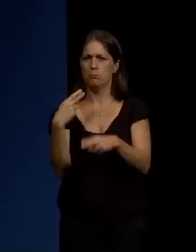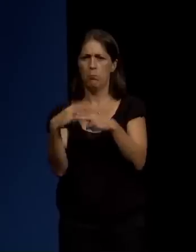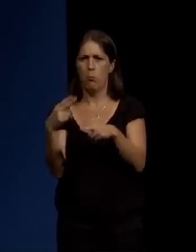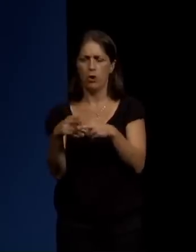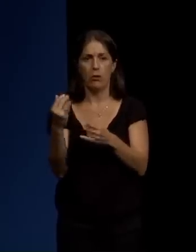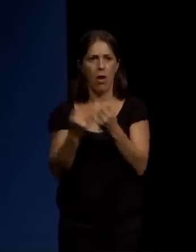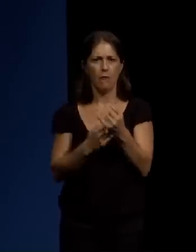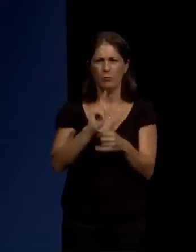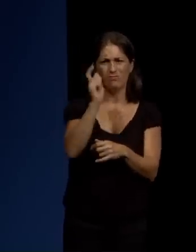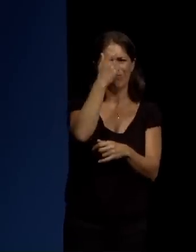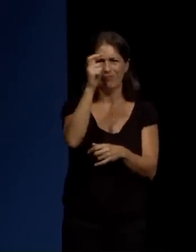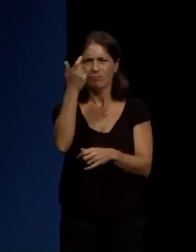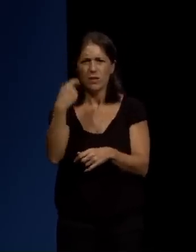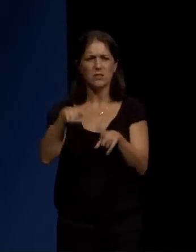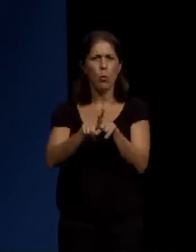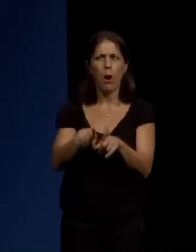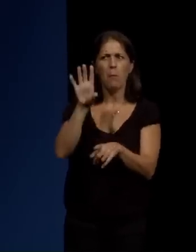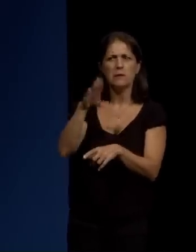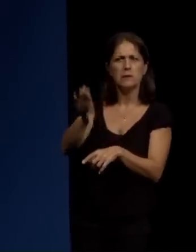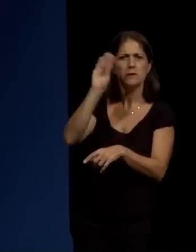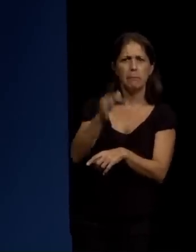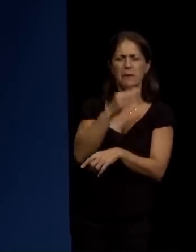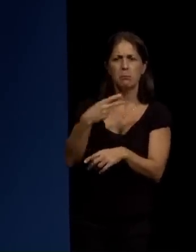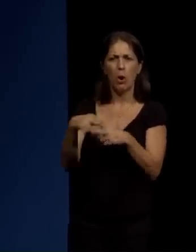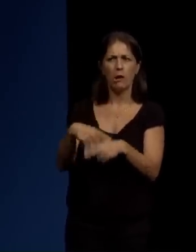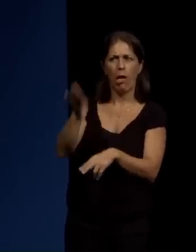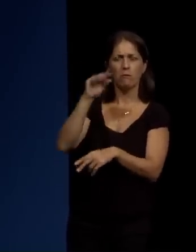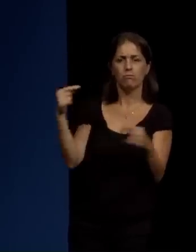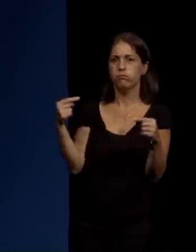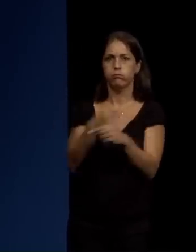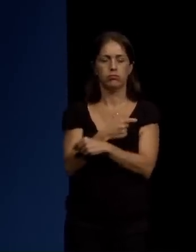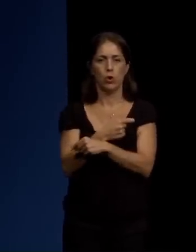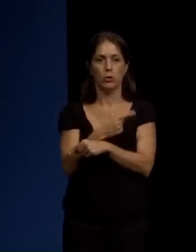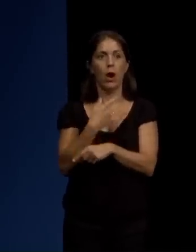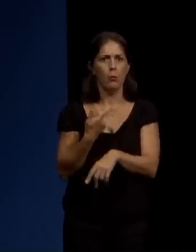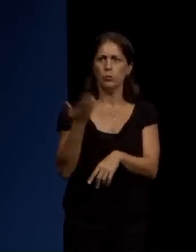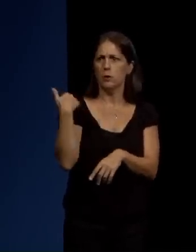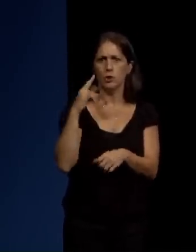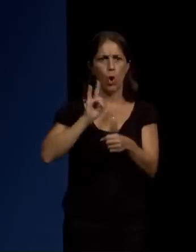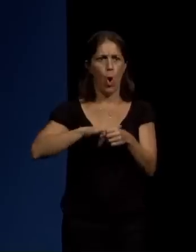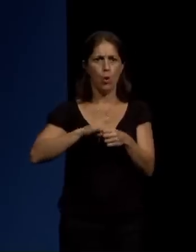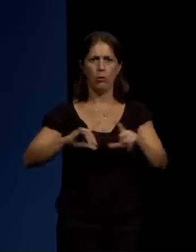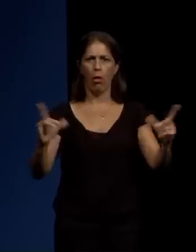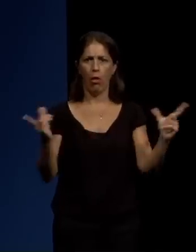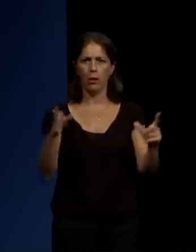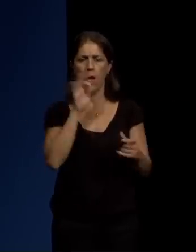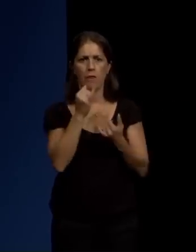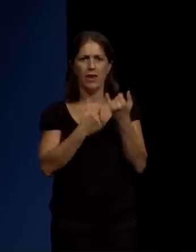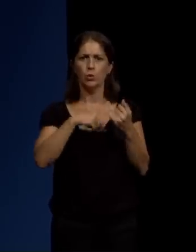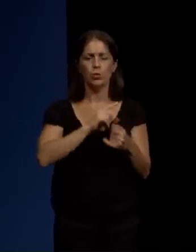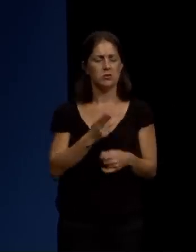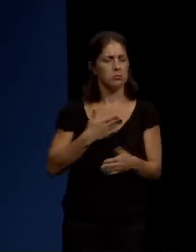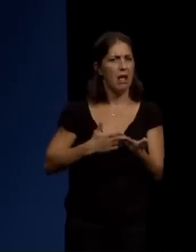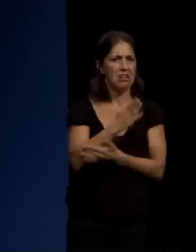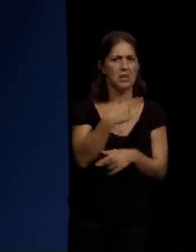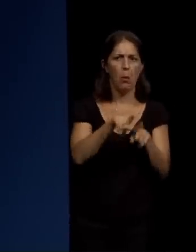concepcións radicalmente de entender o país e a política. O luns puidemos ver na televisión de Galicia a alternativa honesta de compromiso de